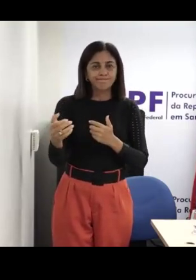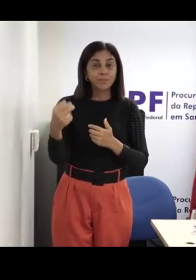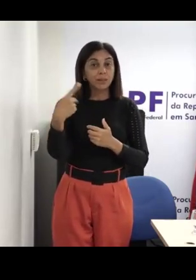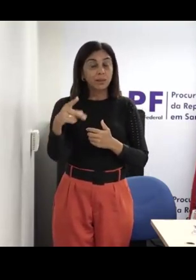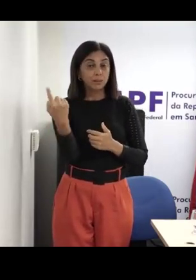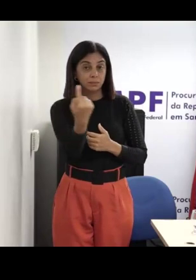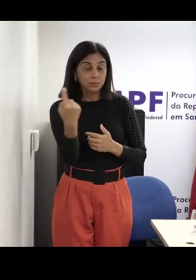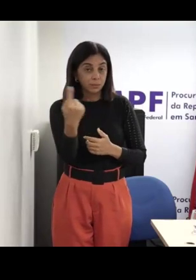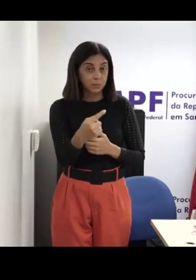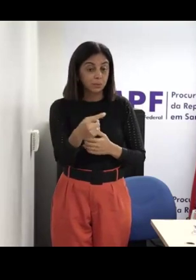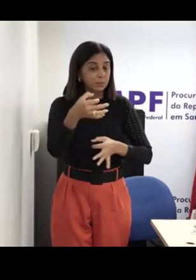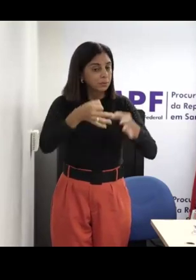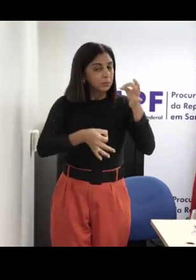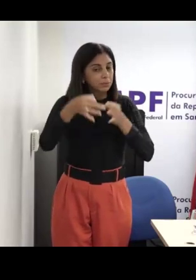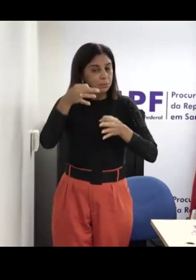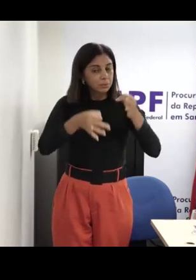ali